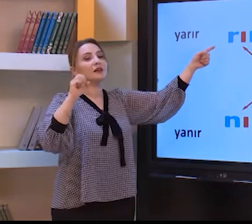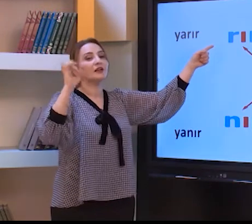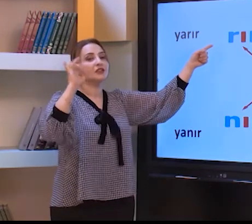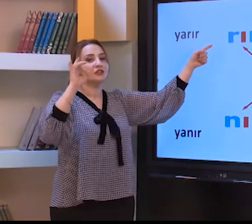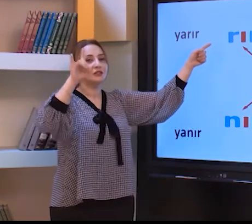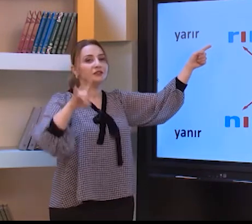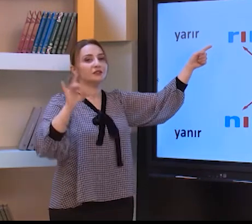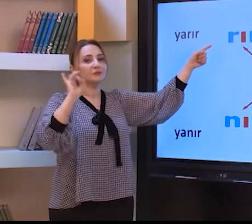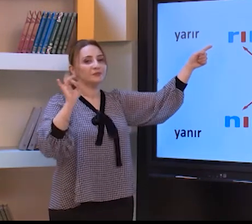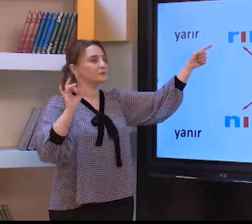Yarır.